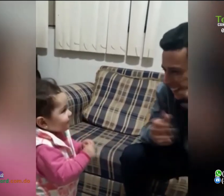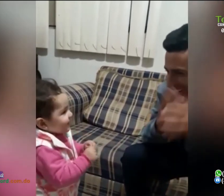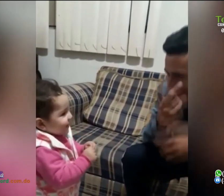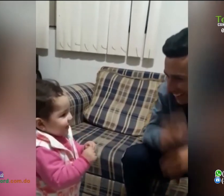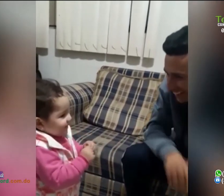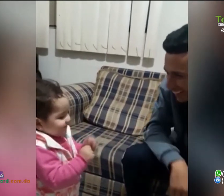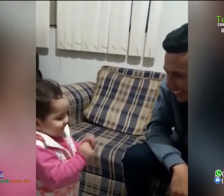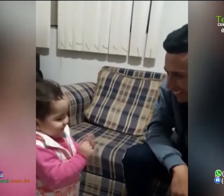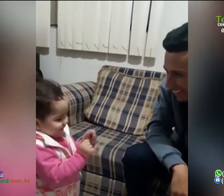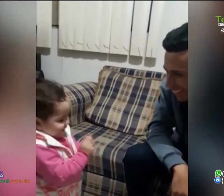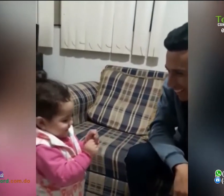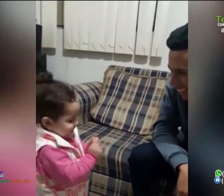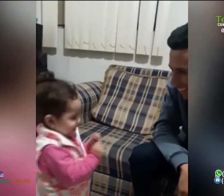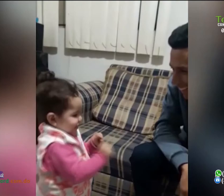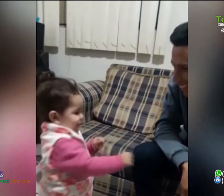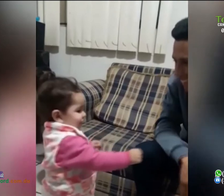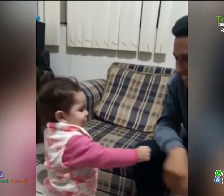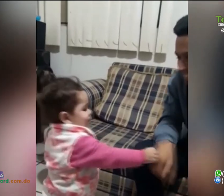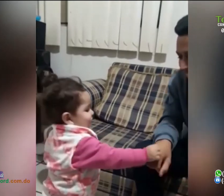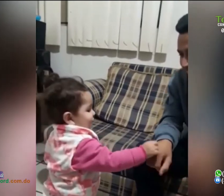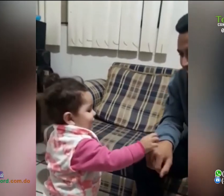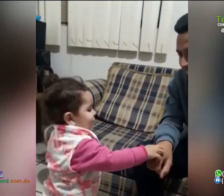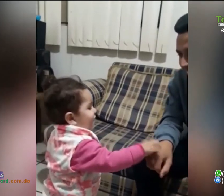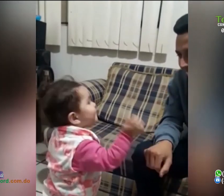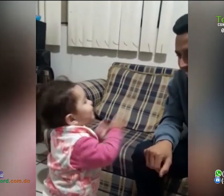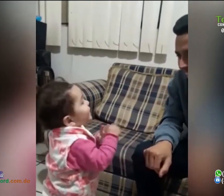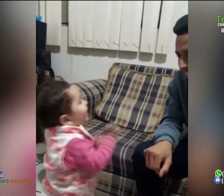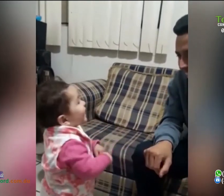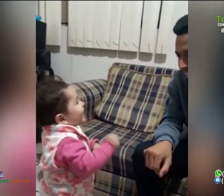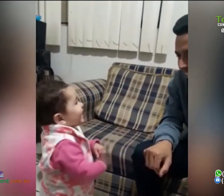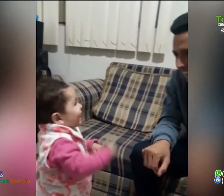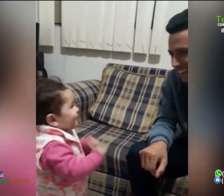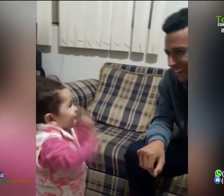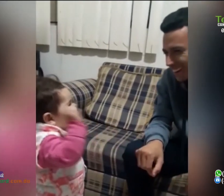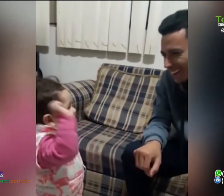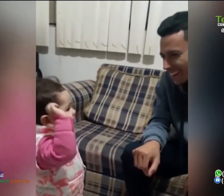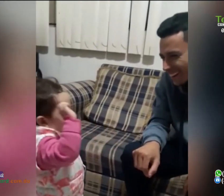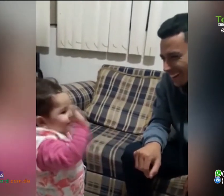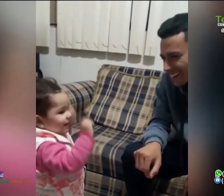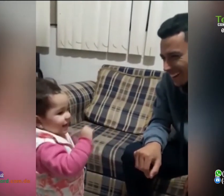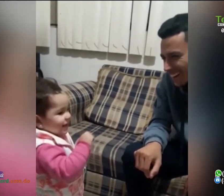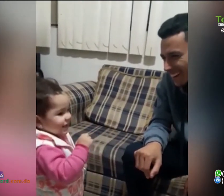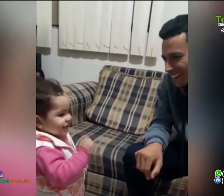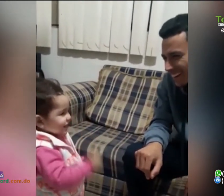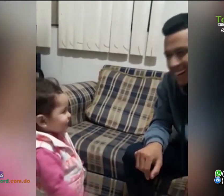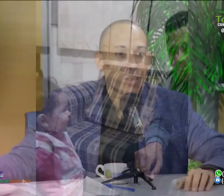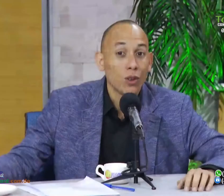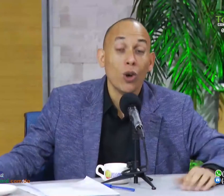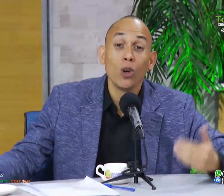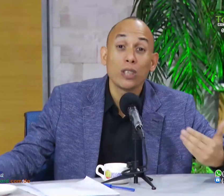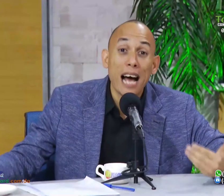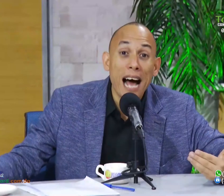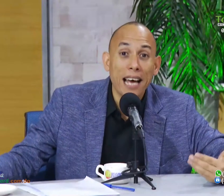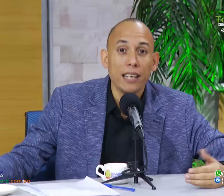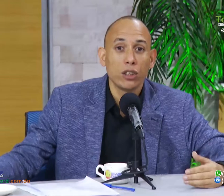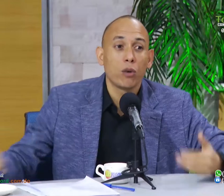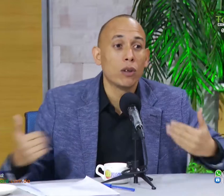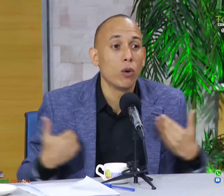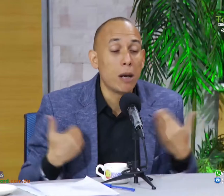de cualquier lugar de la República Dominicana, me digan si hay un intérprete. No los hay. No los hay. Entonces, cuando una